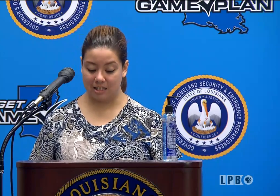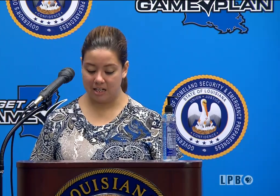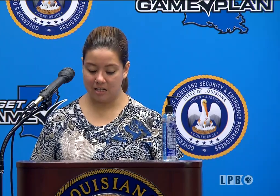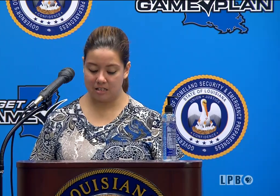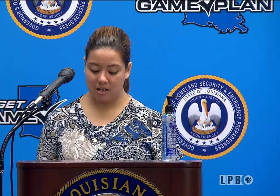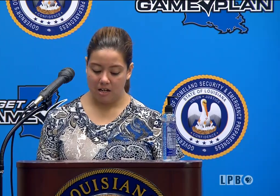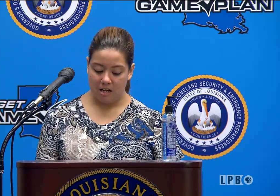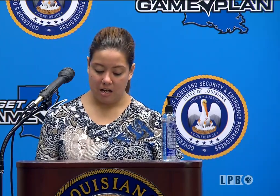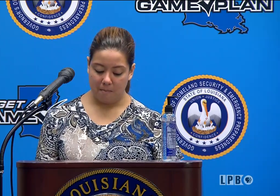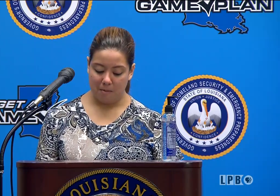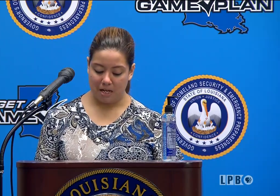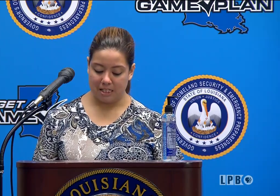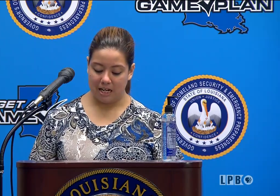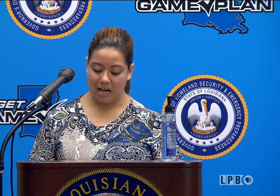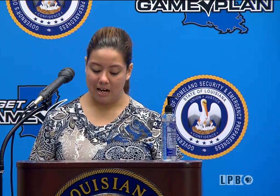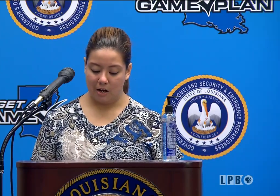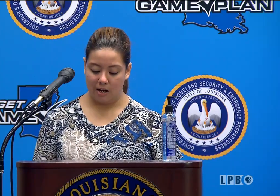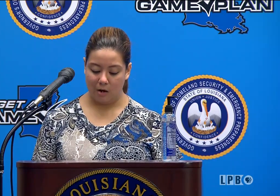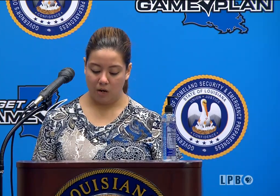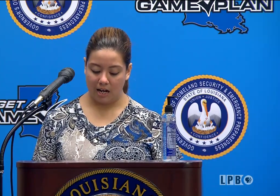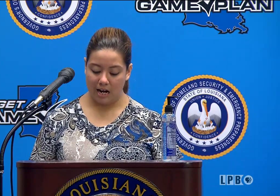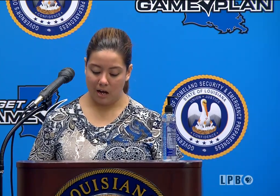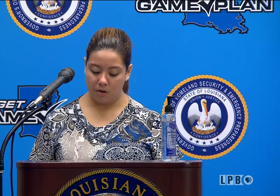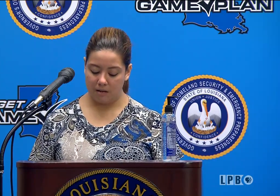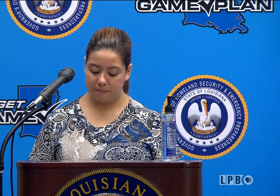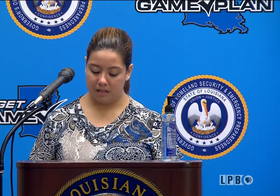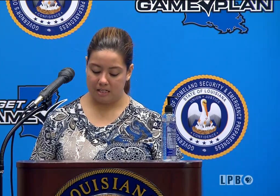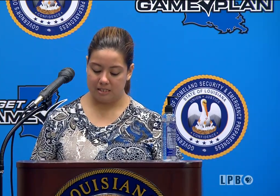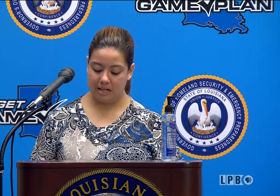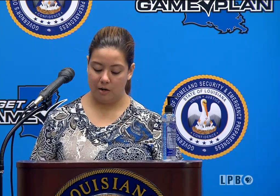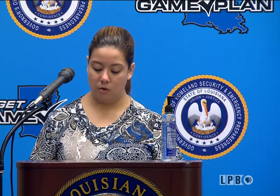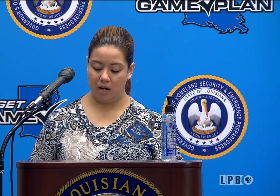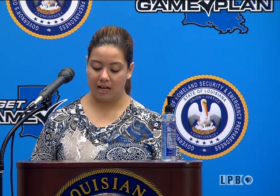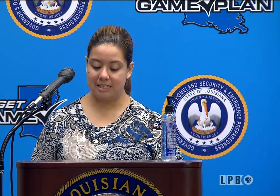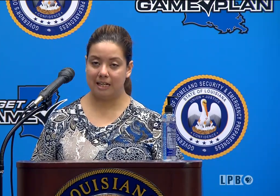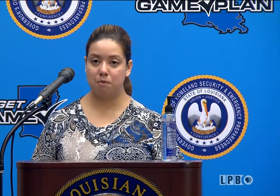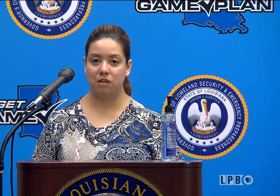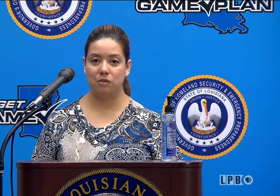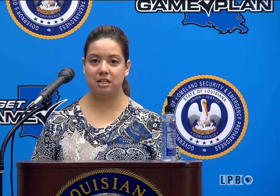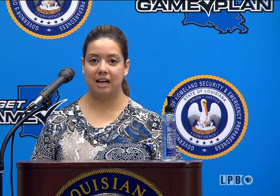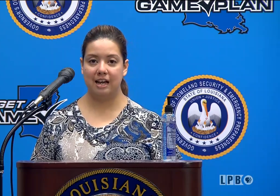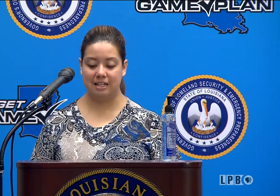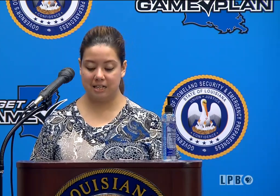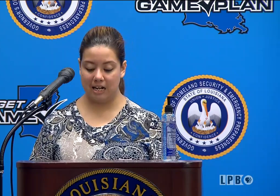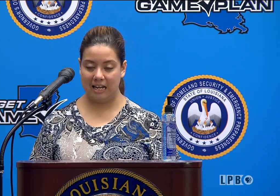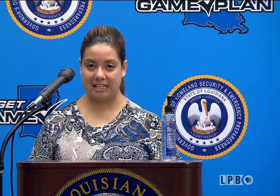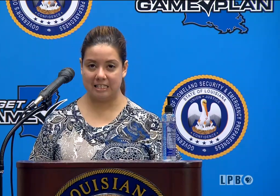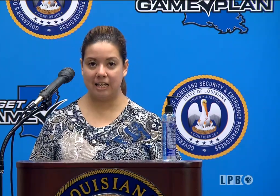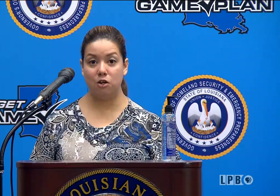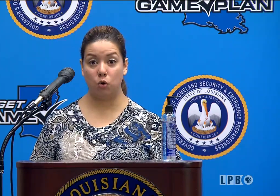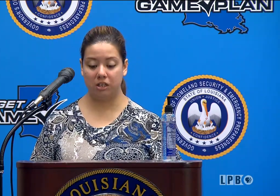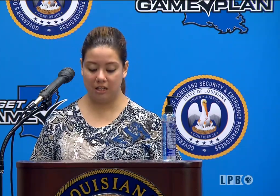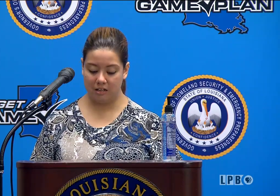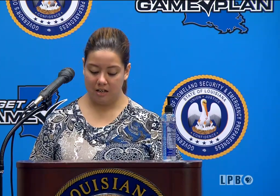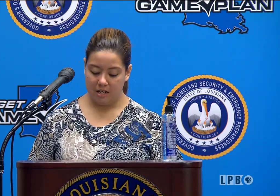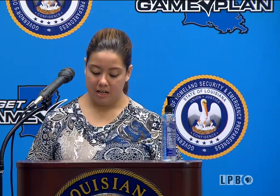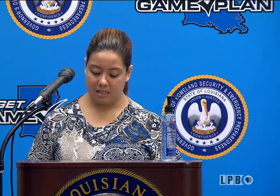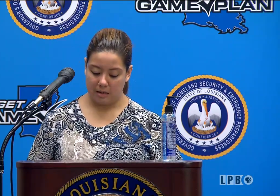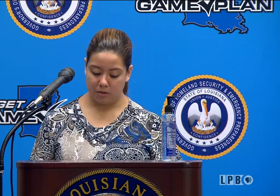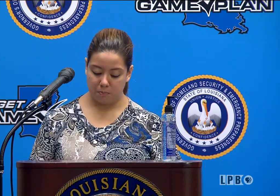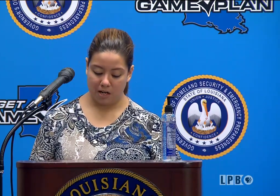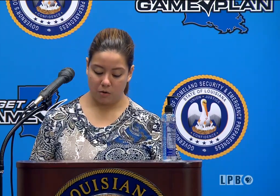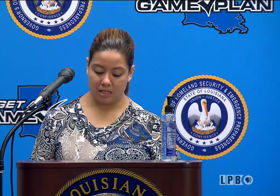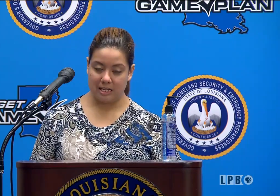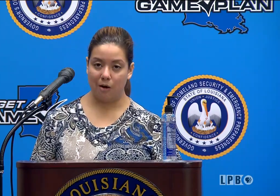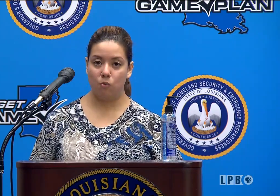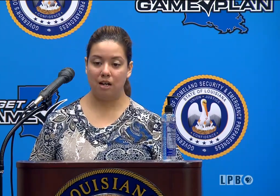las carreteras. En base al huracán Laura, el huracán sigue moviéndose hacia el este-norte.